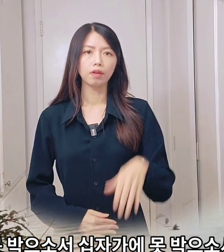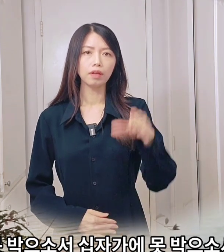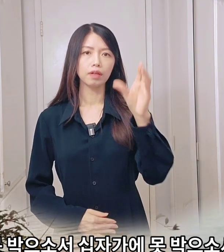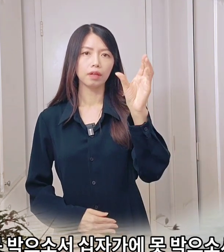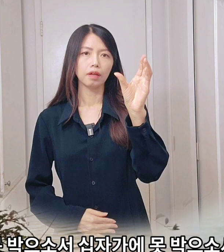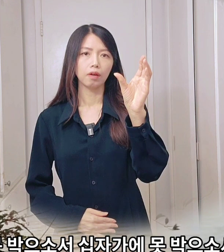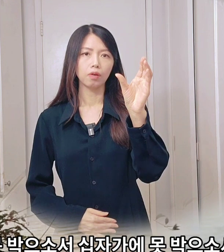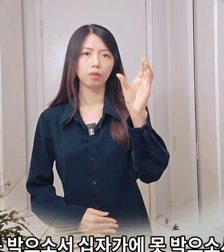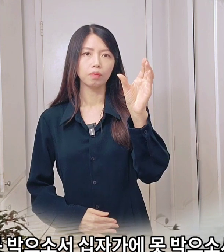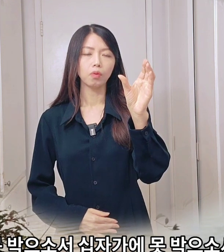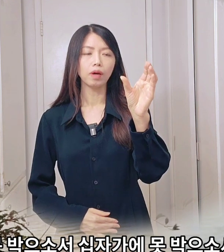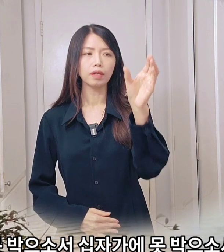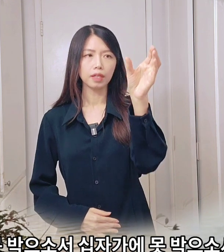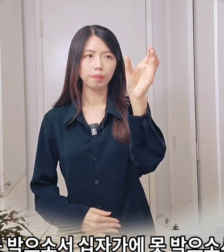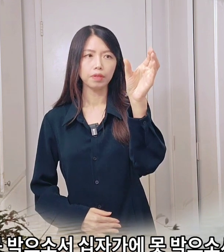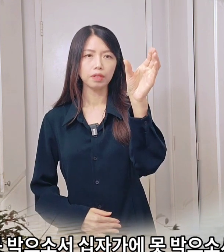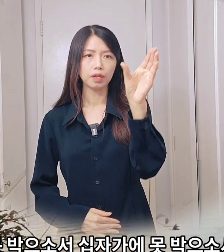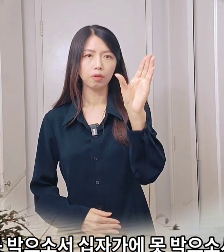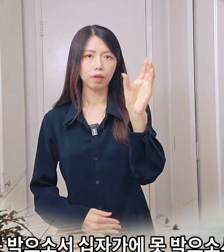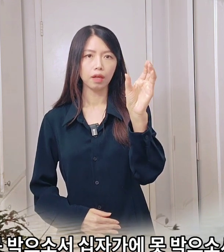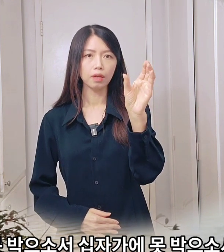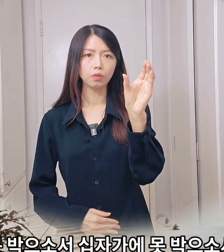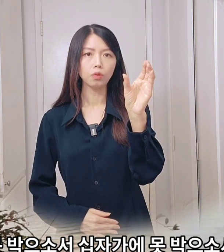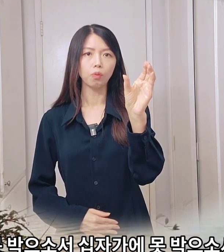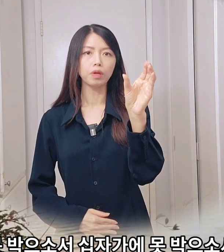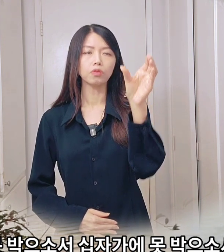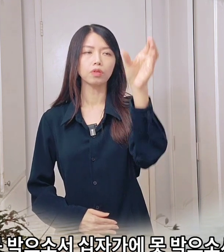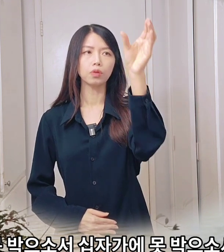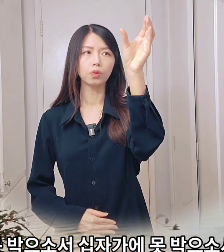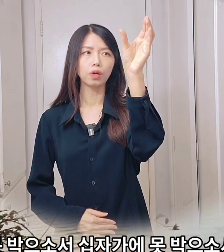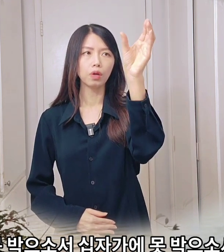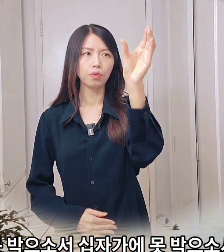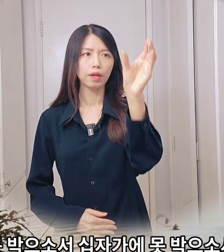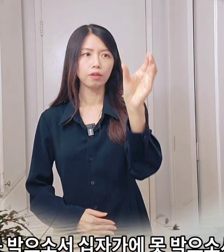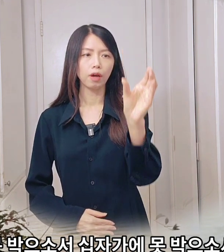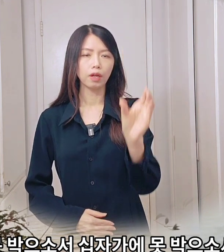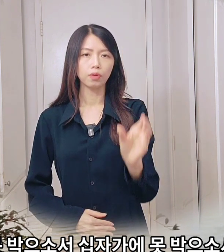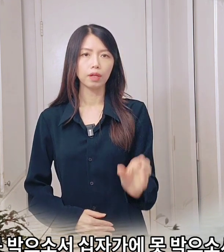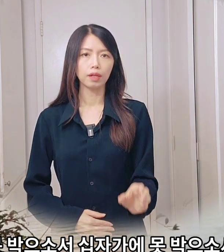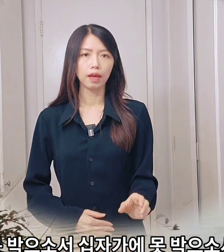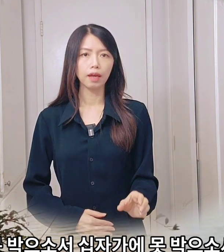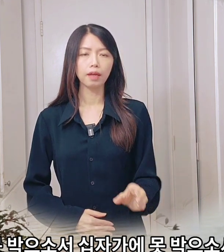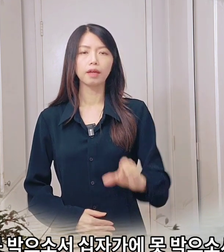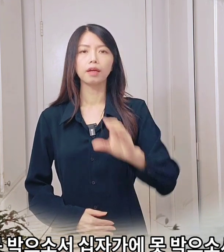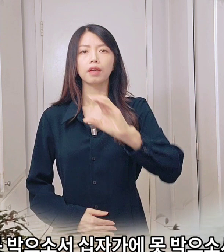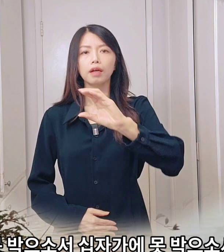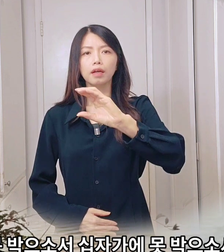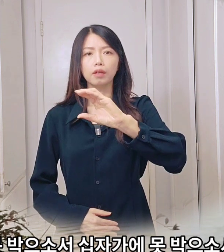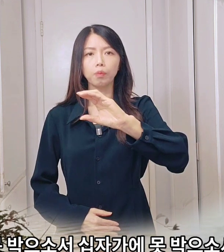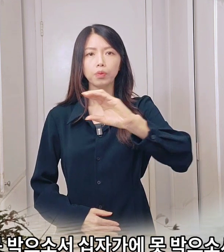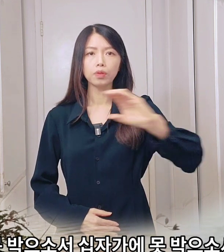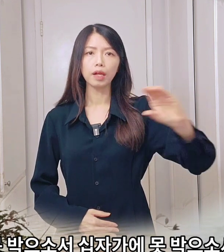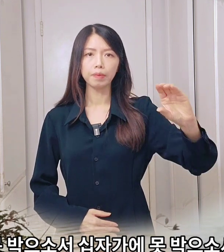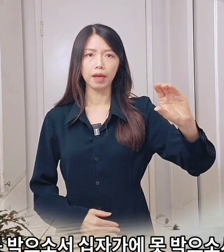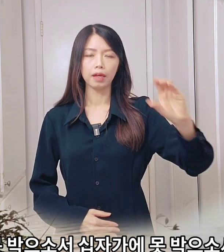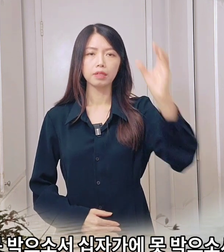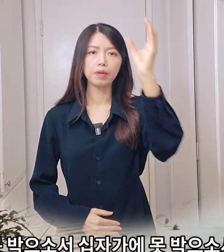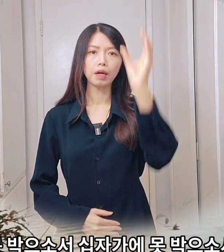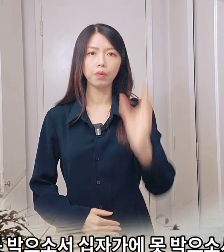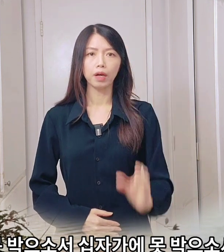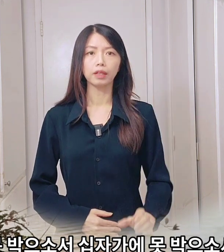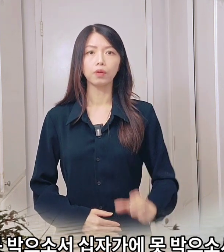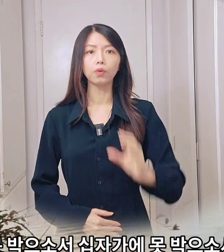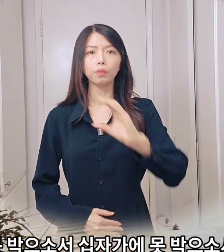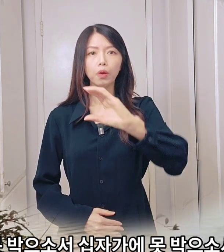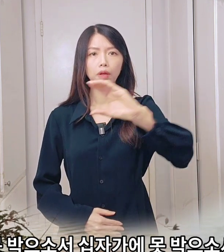뜻의 수어는 뭔가를 잡듯이 이렇게 손을 오므려 주시고 위에서 아래로 길게 옆으로 짧게